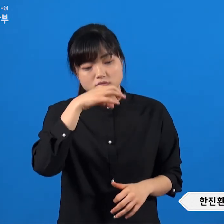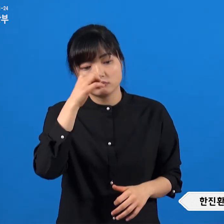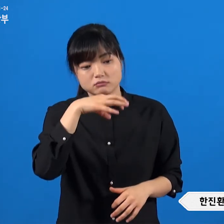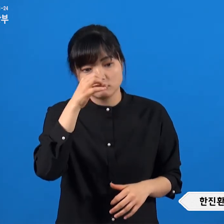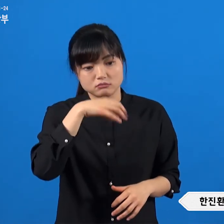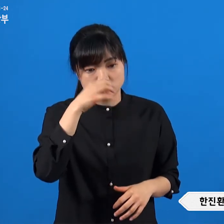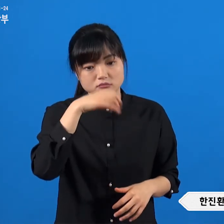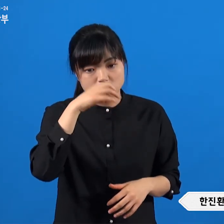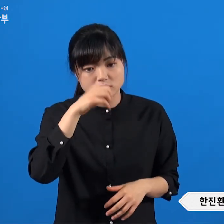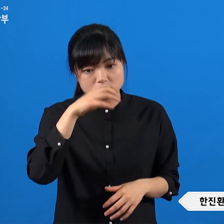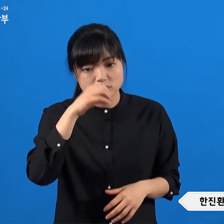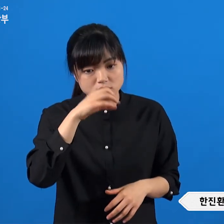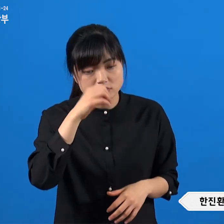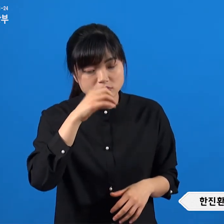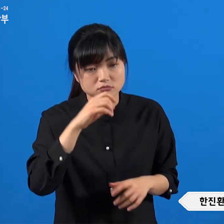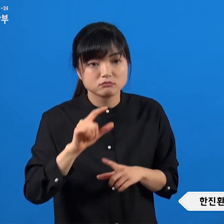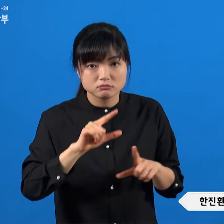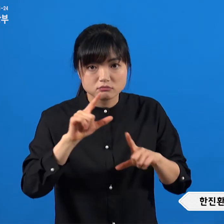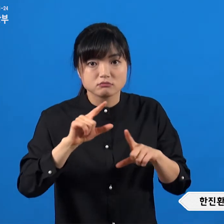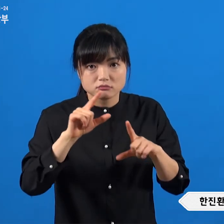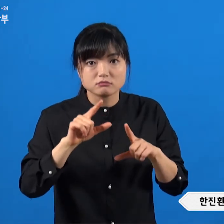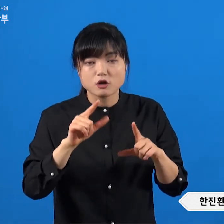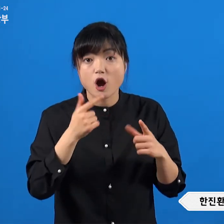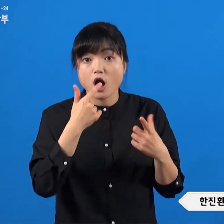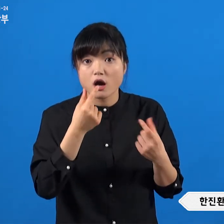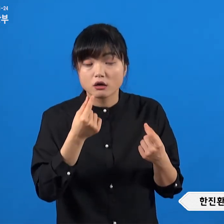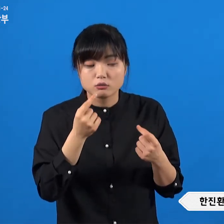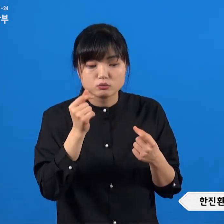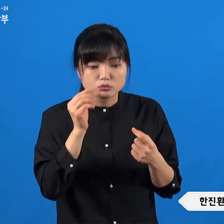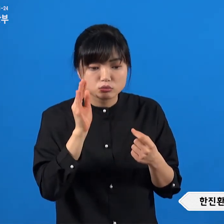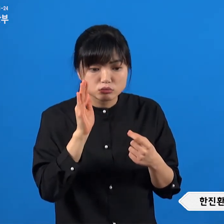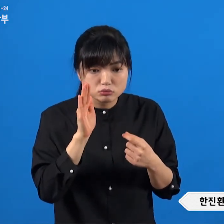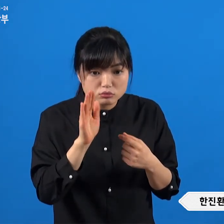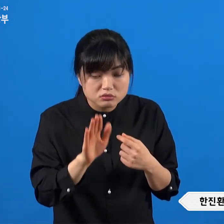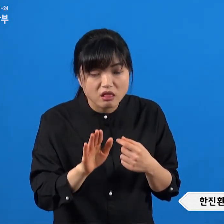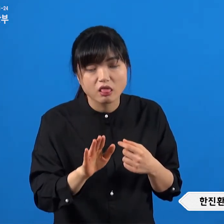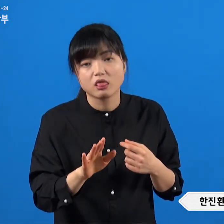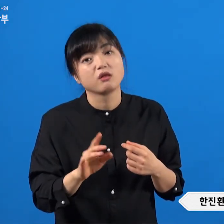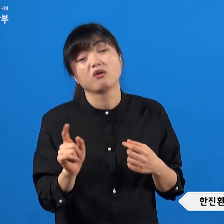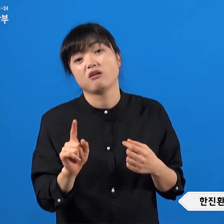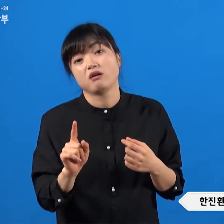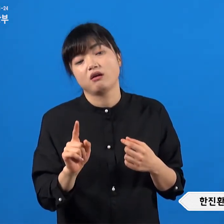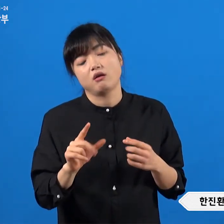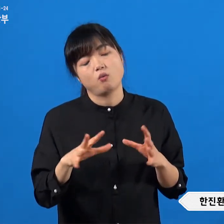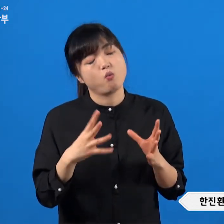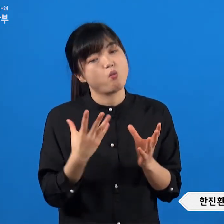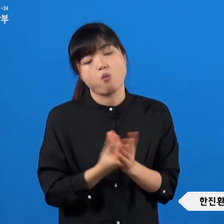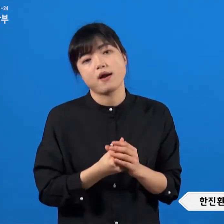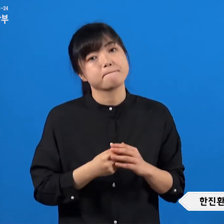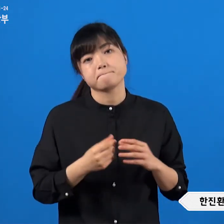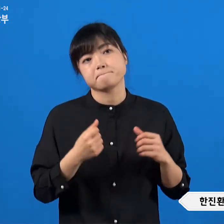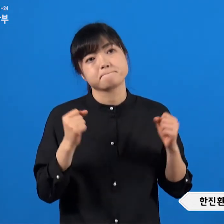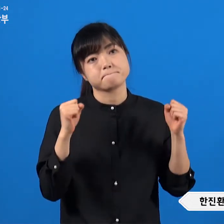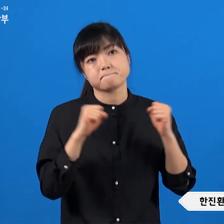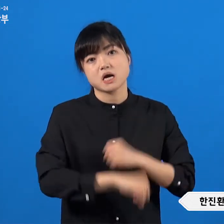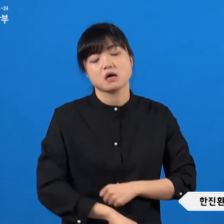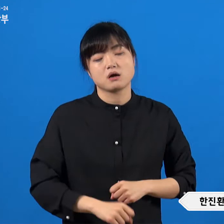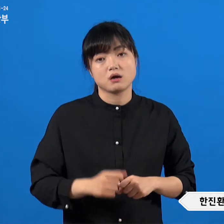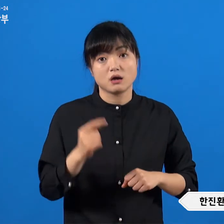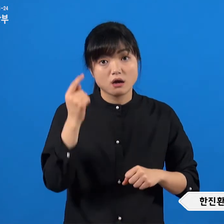잘 지내는 것 같았습니다. 그러나 잠깐이었습니다. 곧 모든 것이